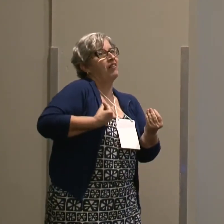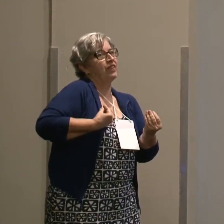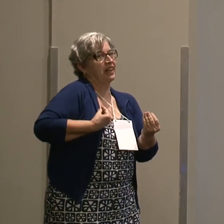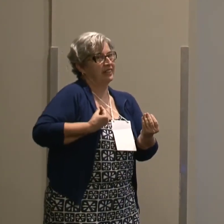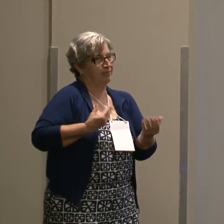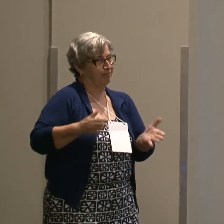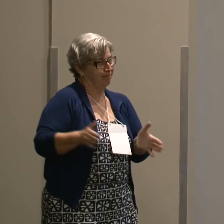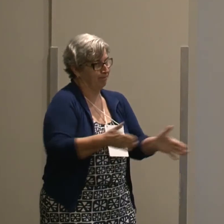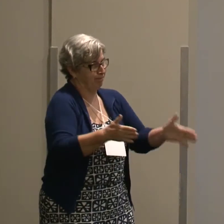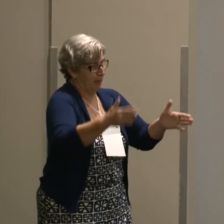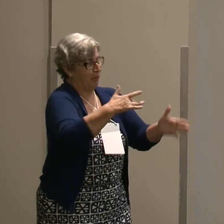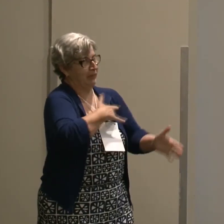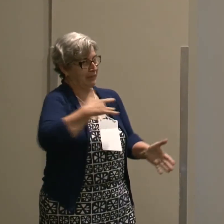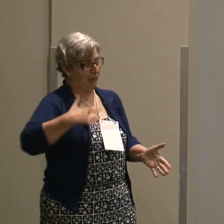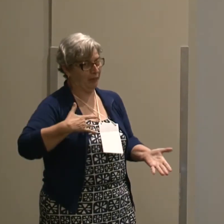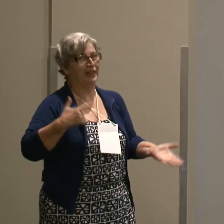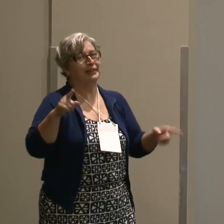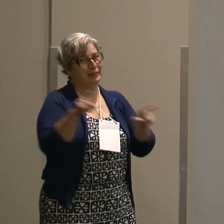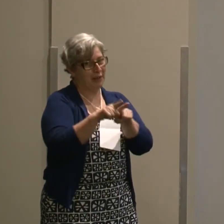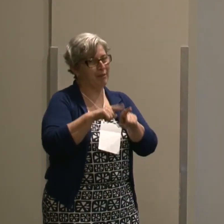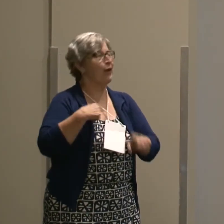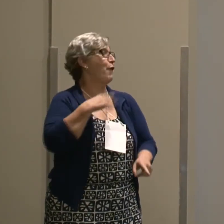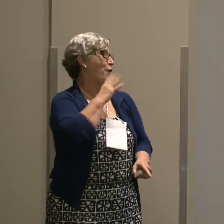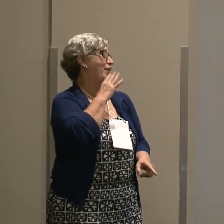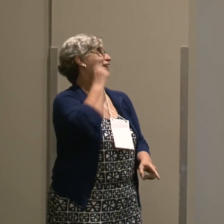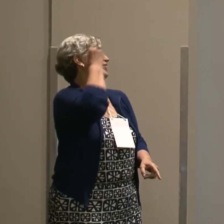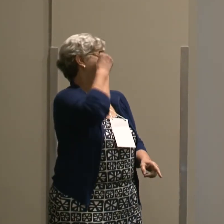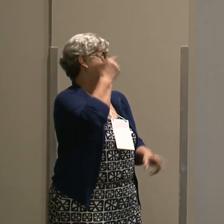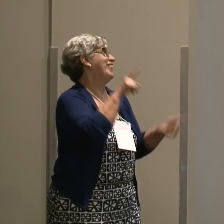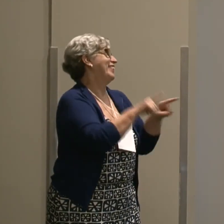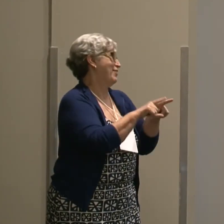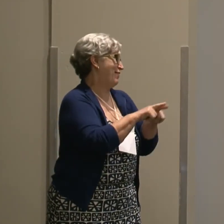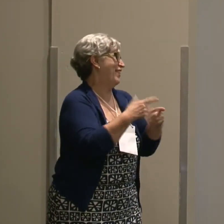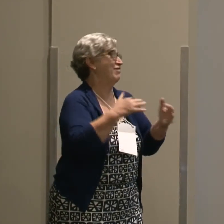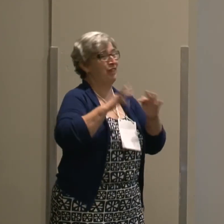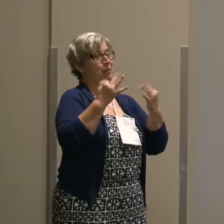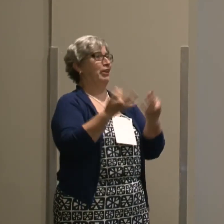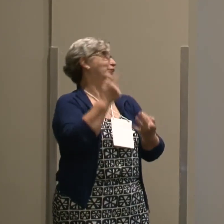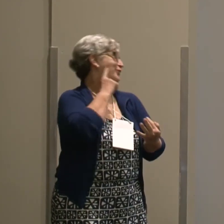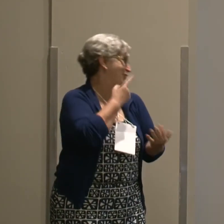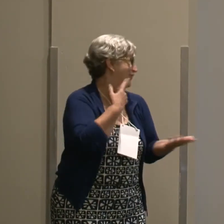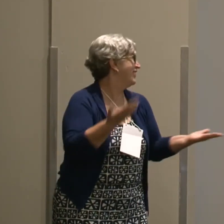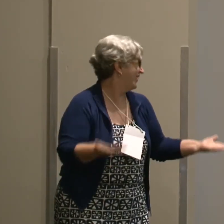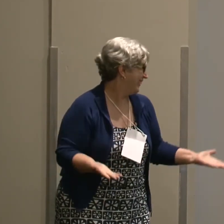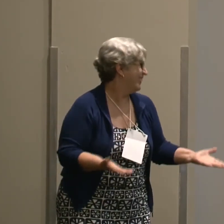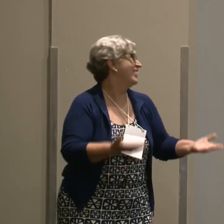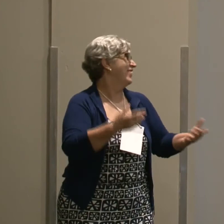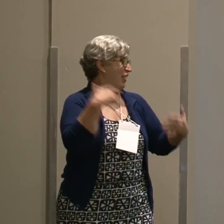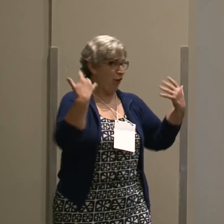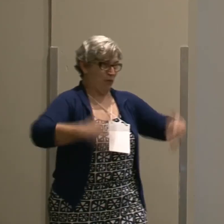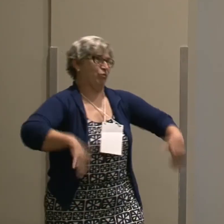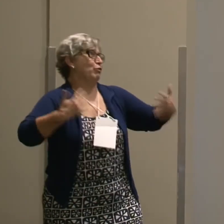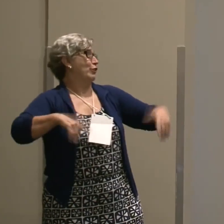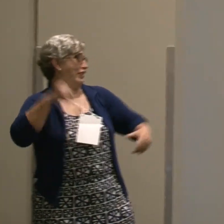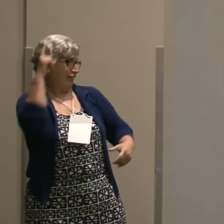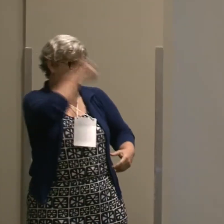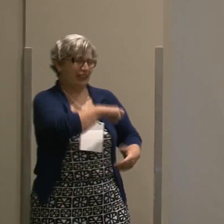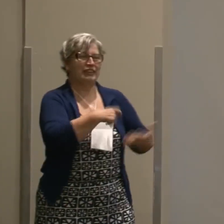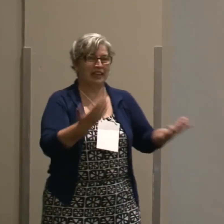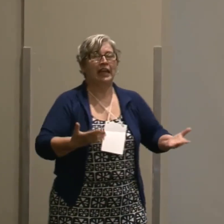bom conhecer essa vivência e esses caminhos na área da saúde. Foi um relato de experiência, na verdade, muito bom. E